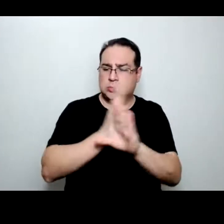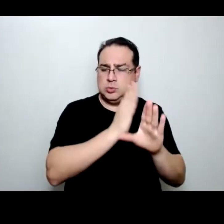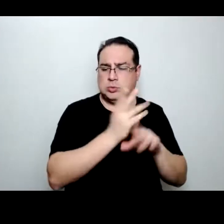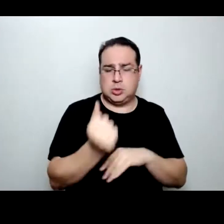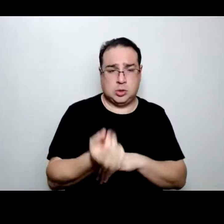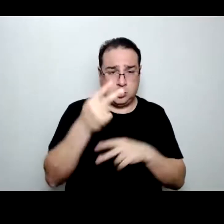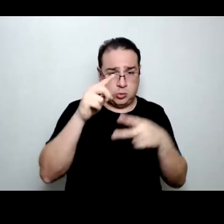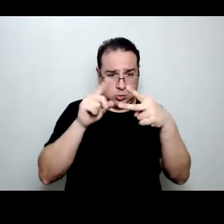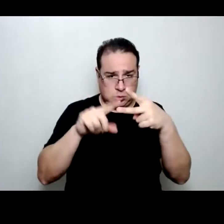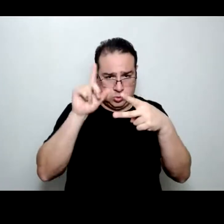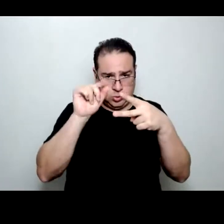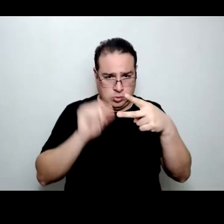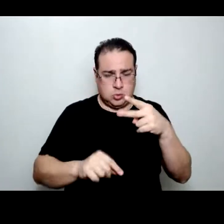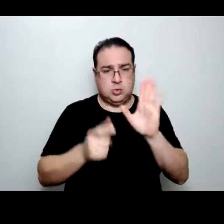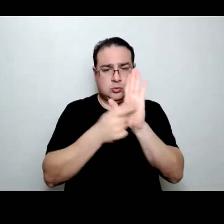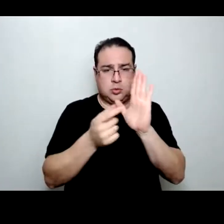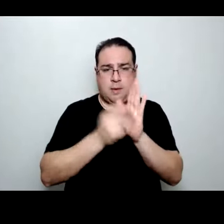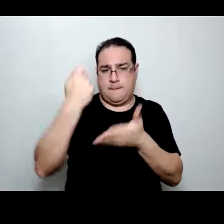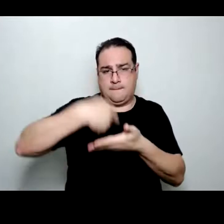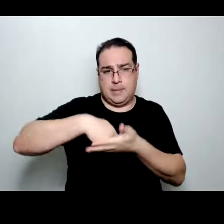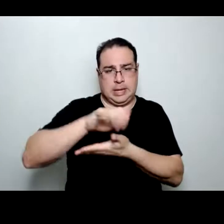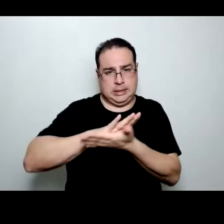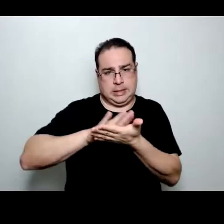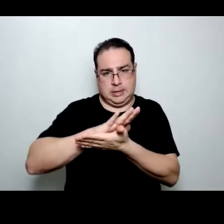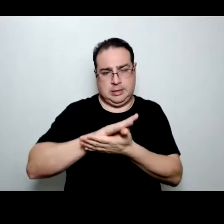basicamente 2 opções de software gratuito,